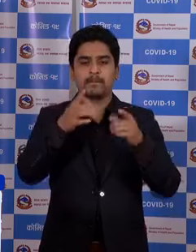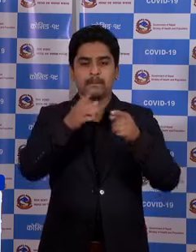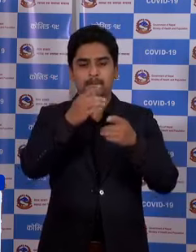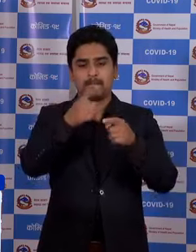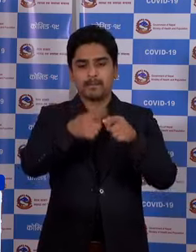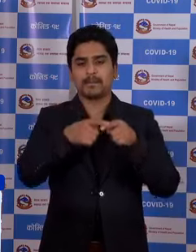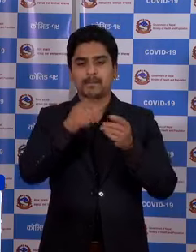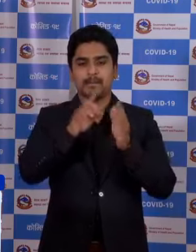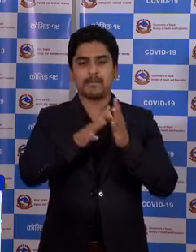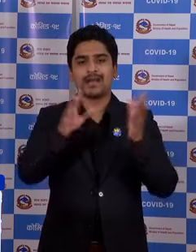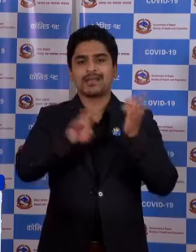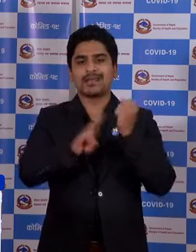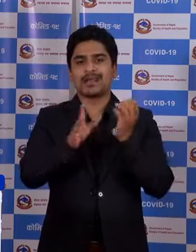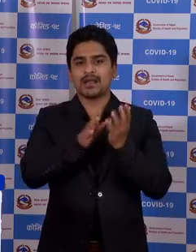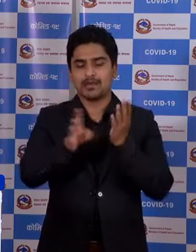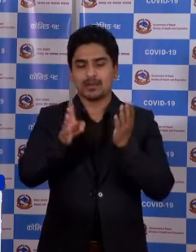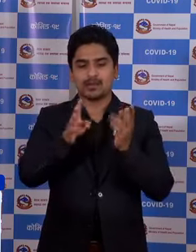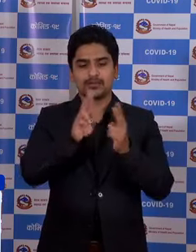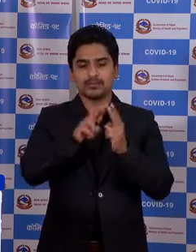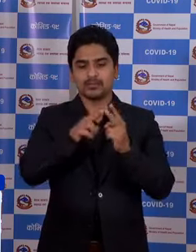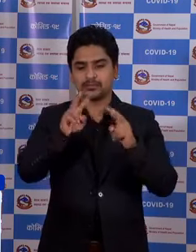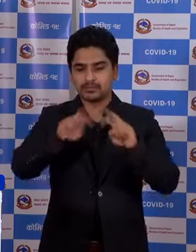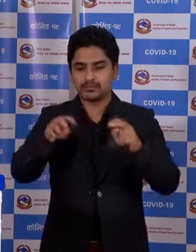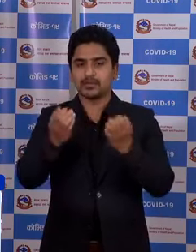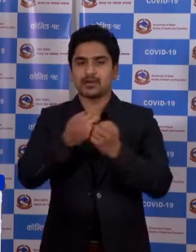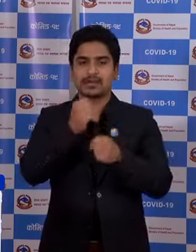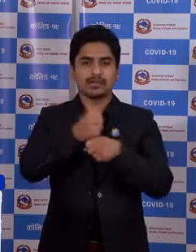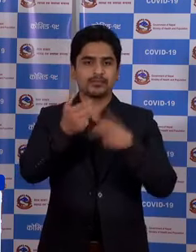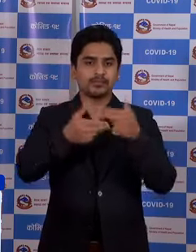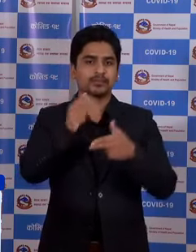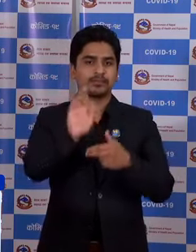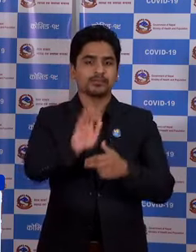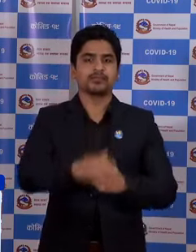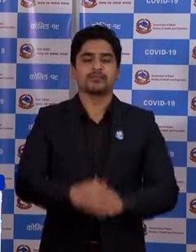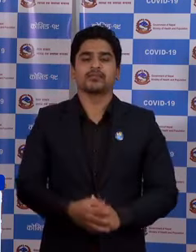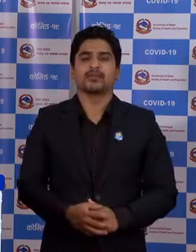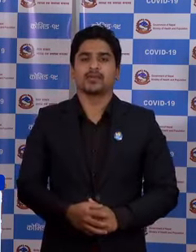नियन्त्रण महाशाखा मार्फत कन्ट्याक्ट ट्रेसिङको कामहरू भइरहेको छ।